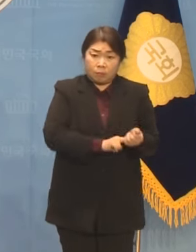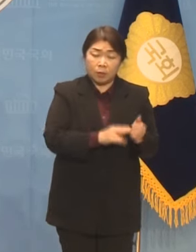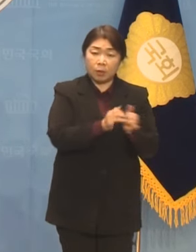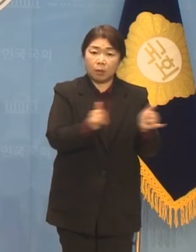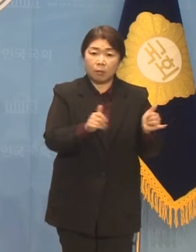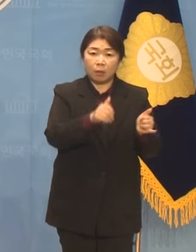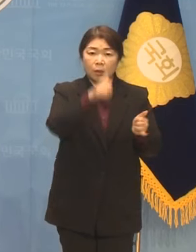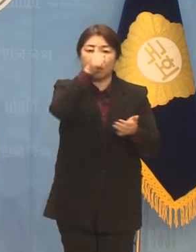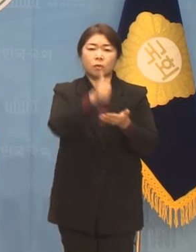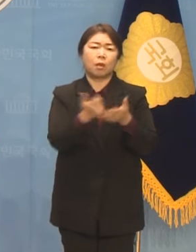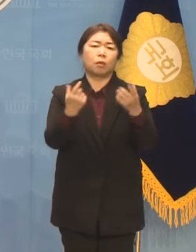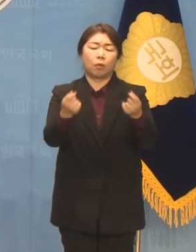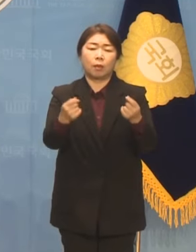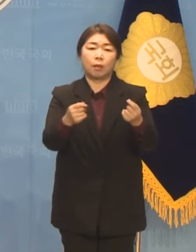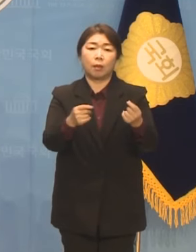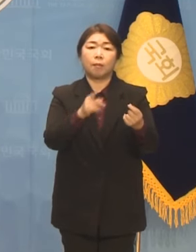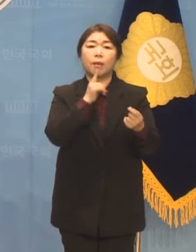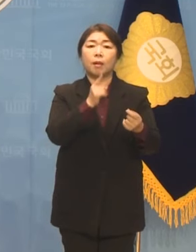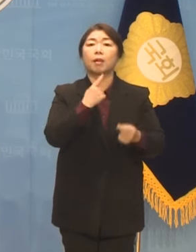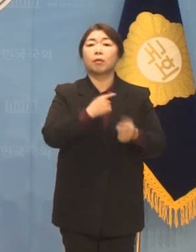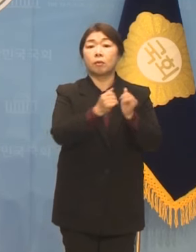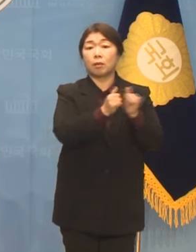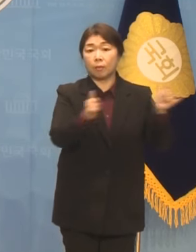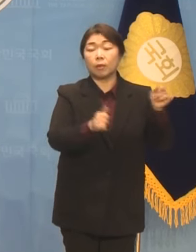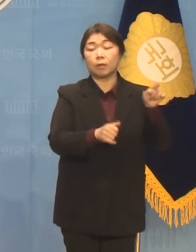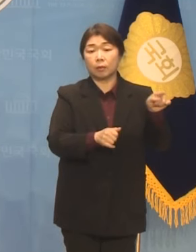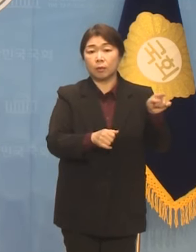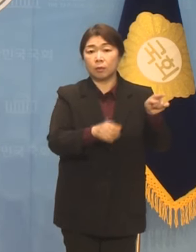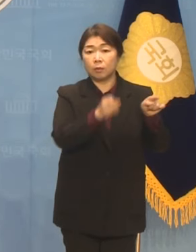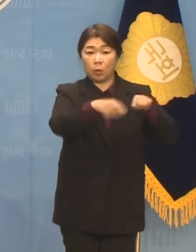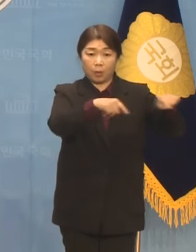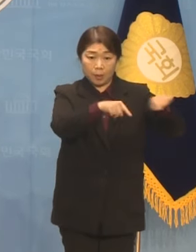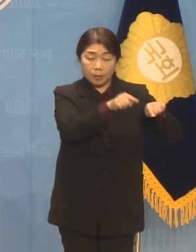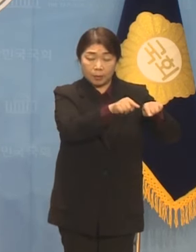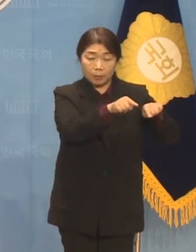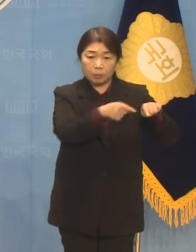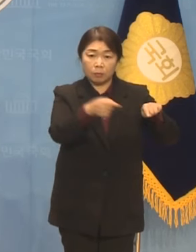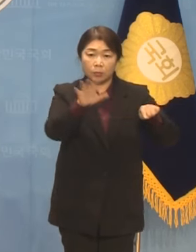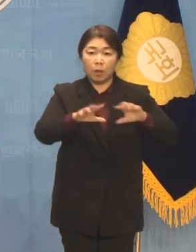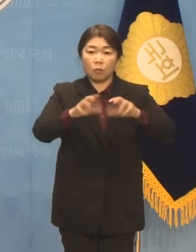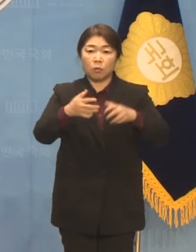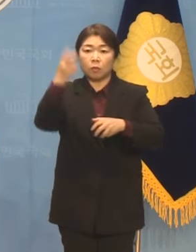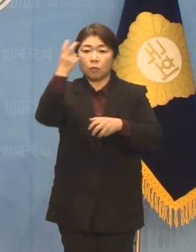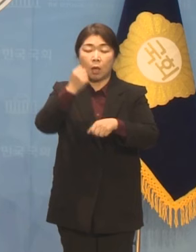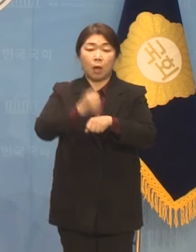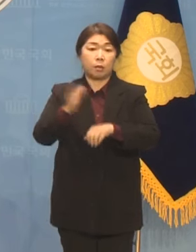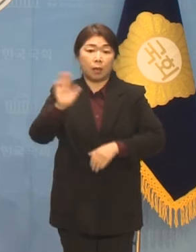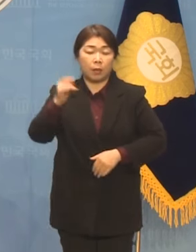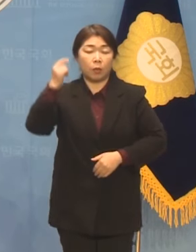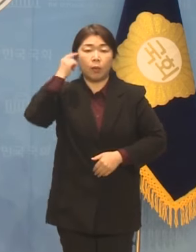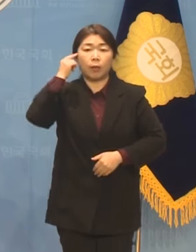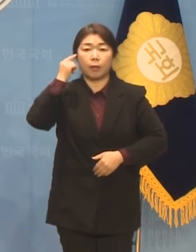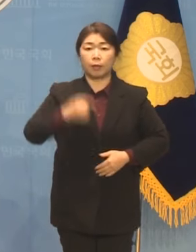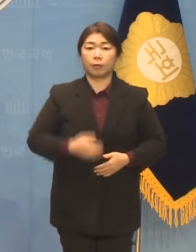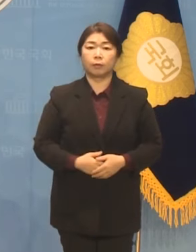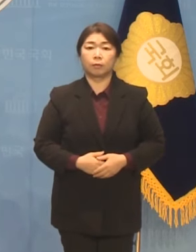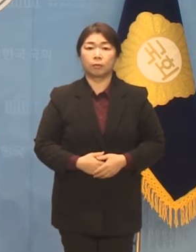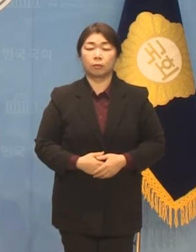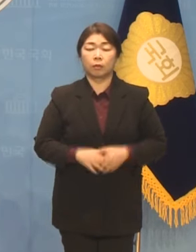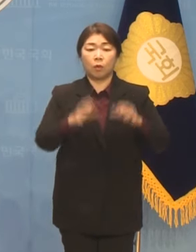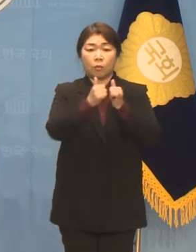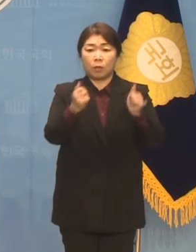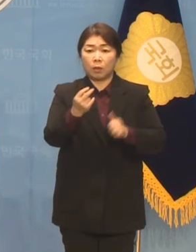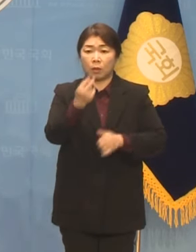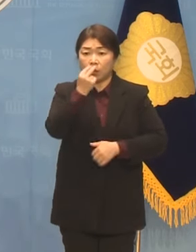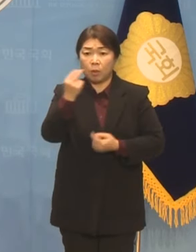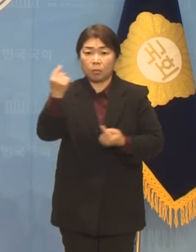왜 국정조사조차 동의하지 않는 겁니까? 국민의 생명보다 권력의 잘못을 숨기는 것이